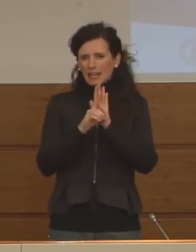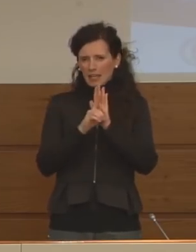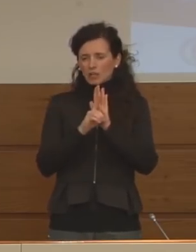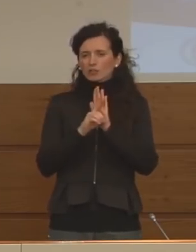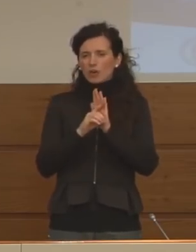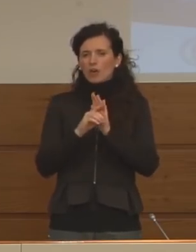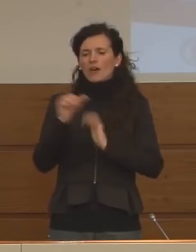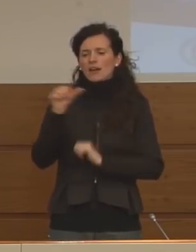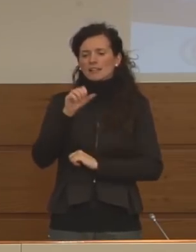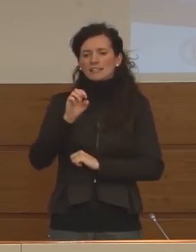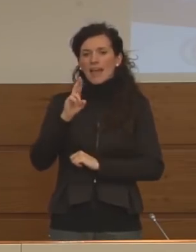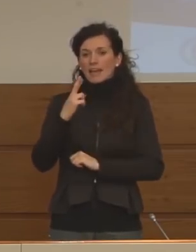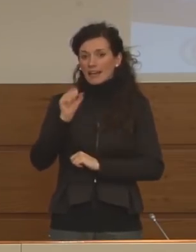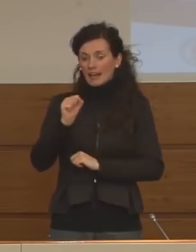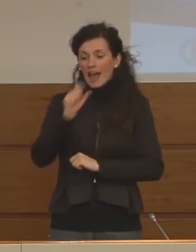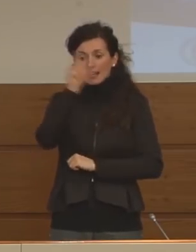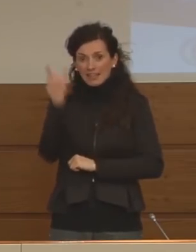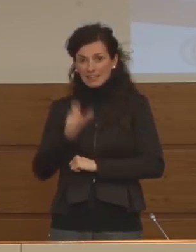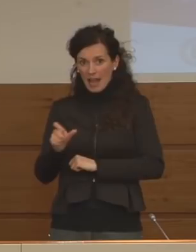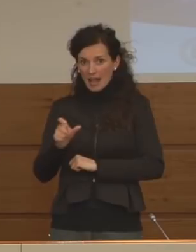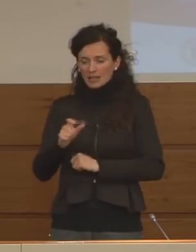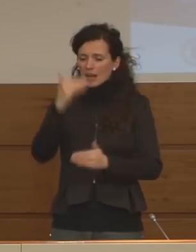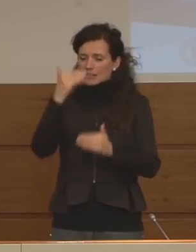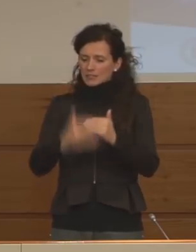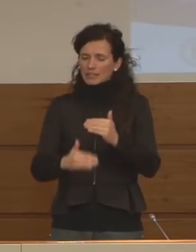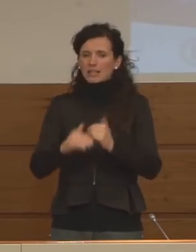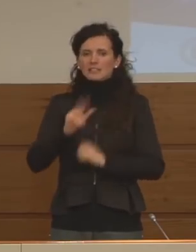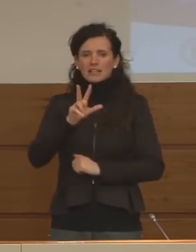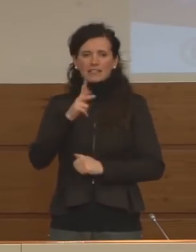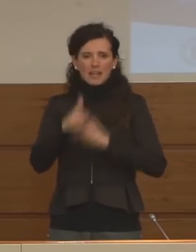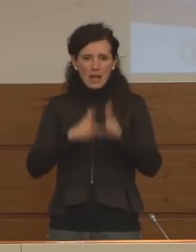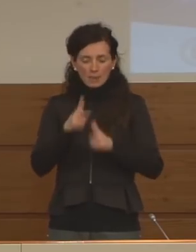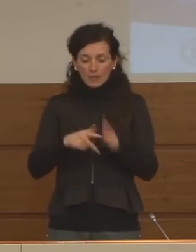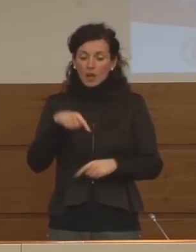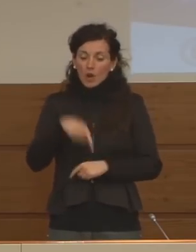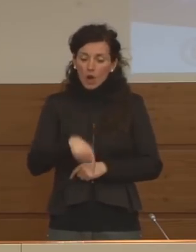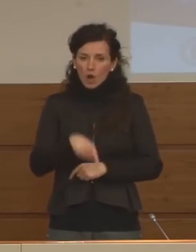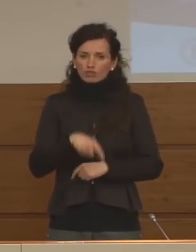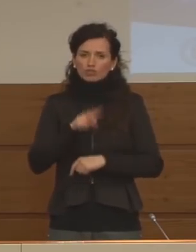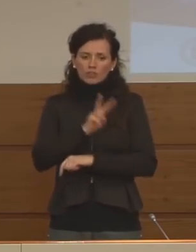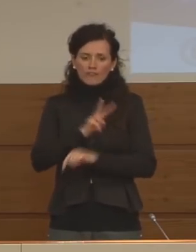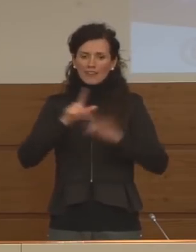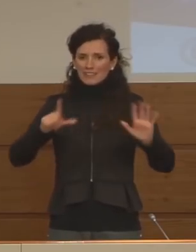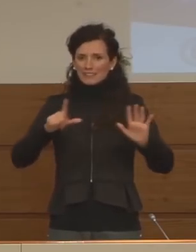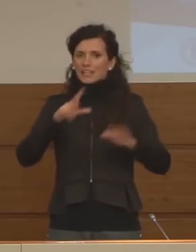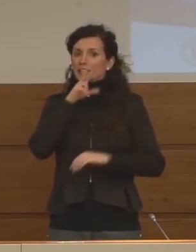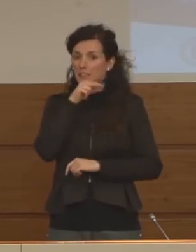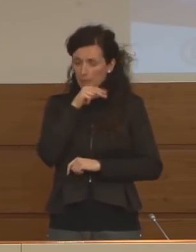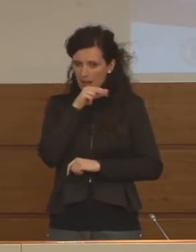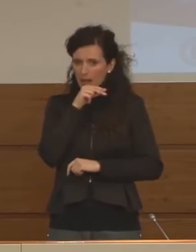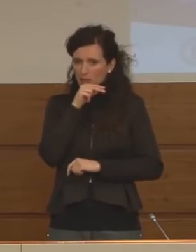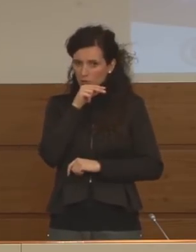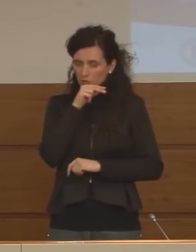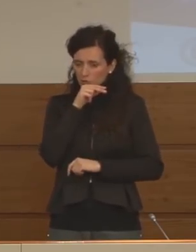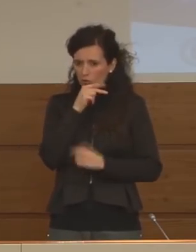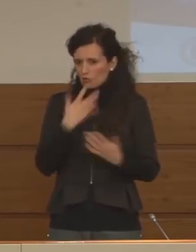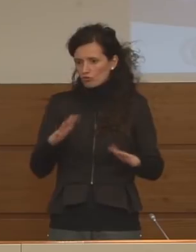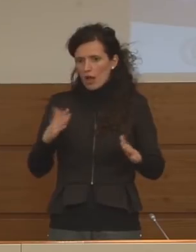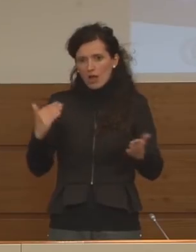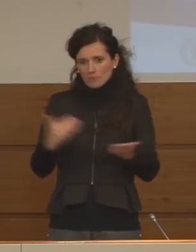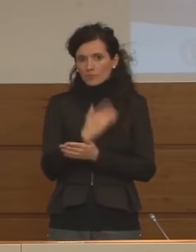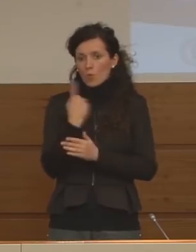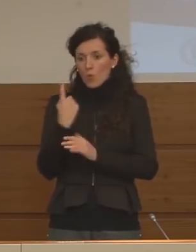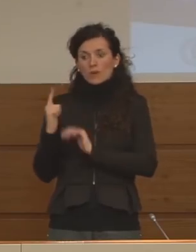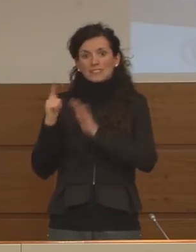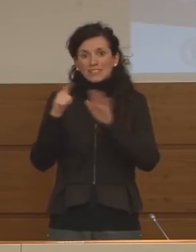è in scadenza il 3 aprile oggi è il 27 marzo dunque una settimana al